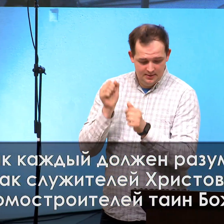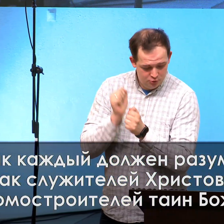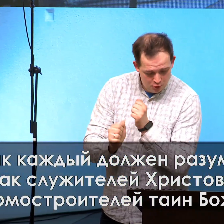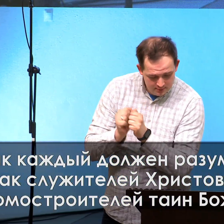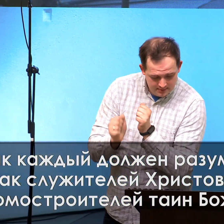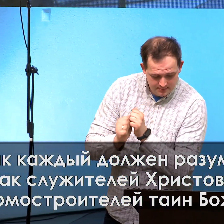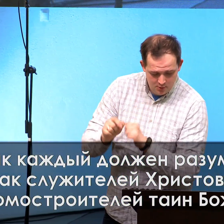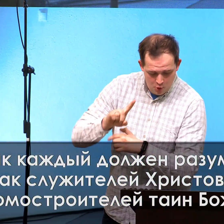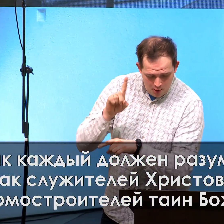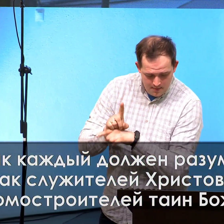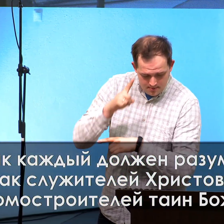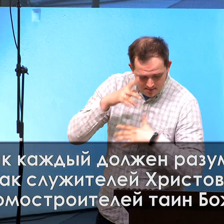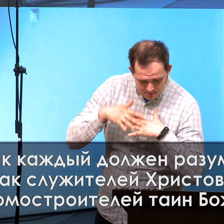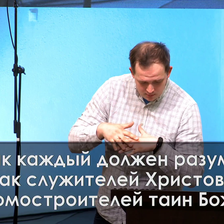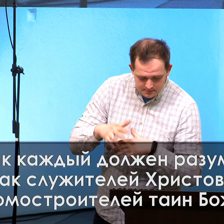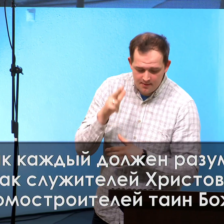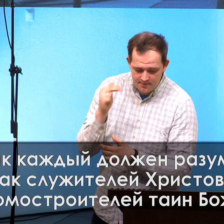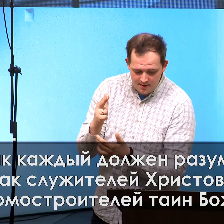Каждый из нас должен